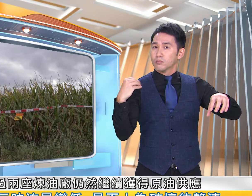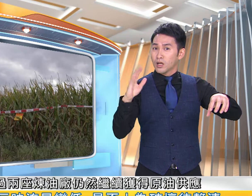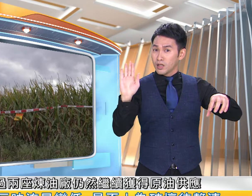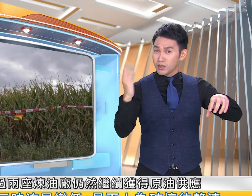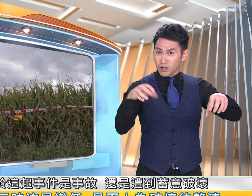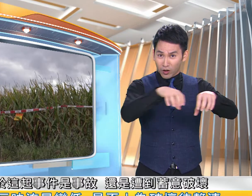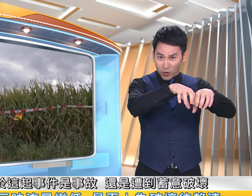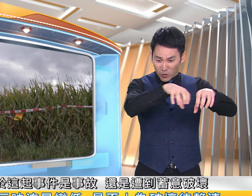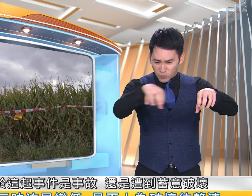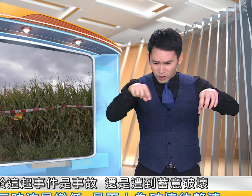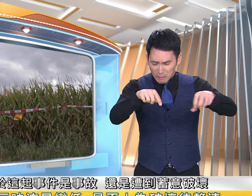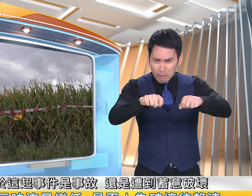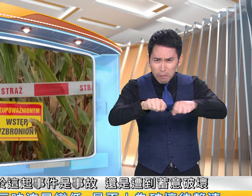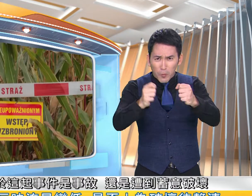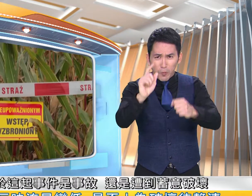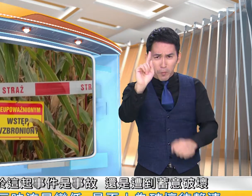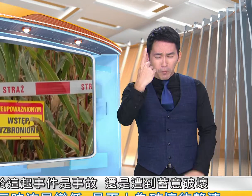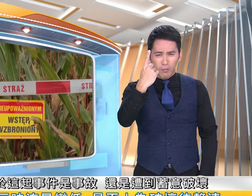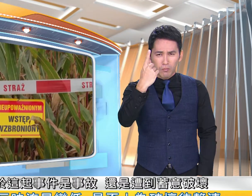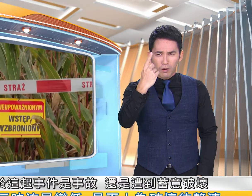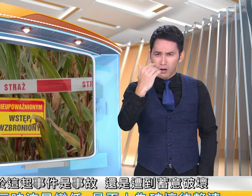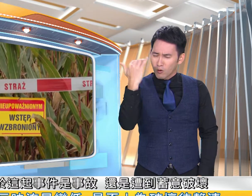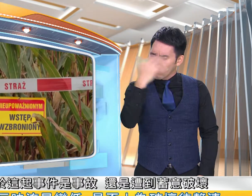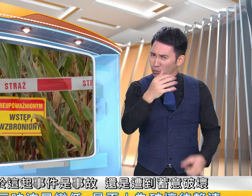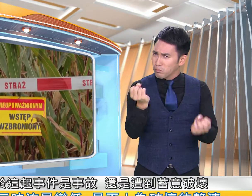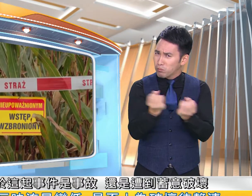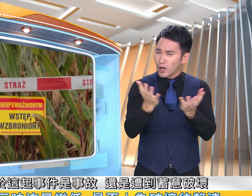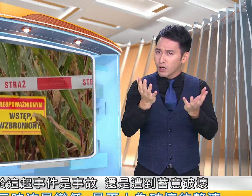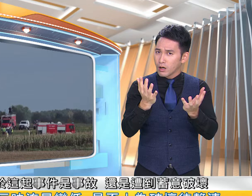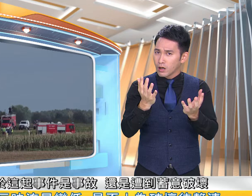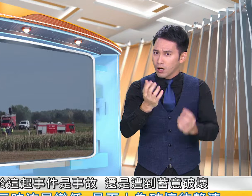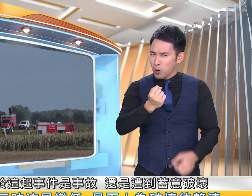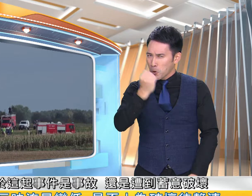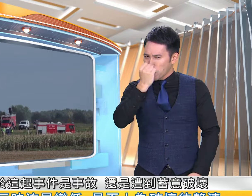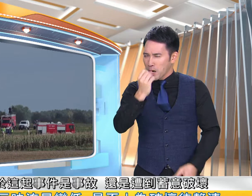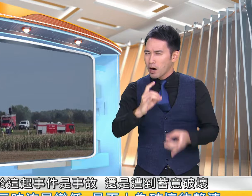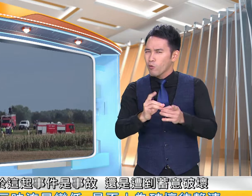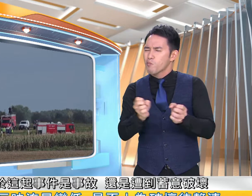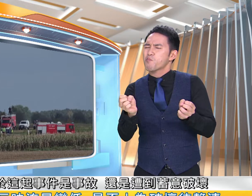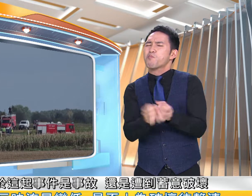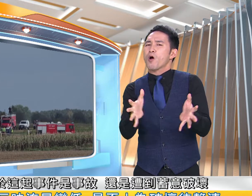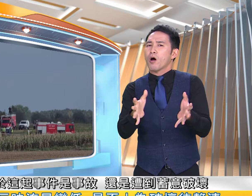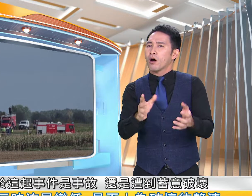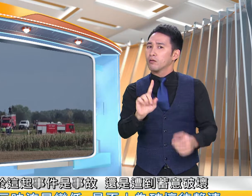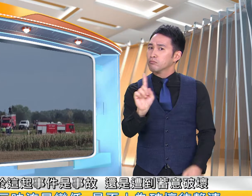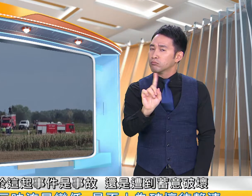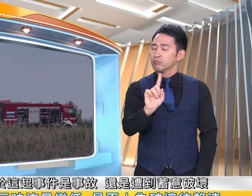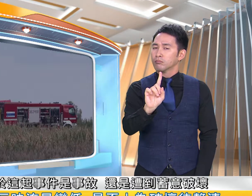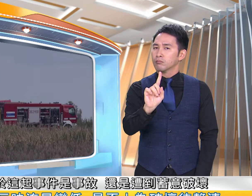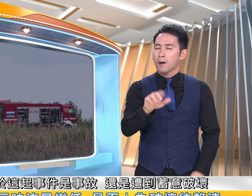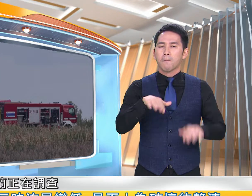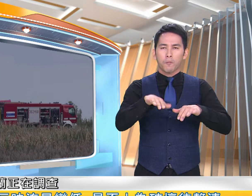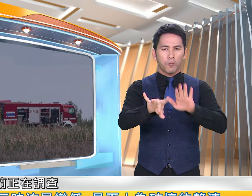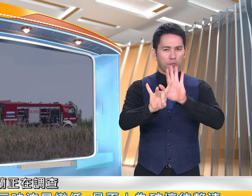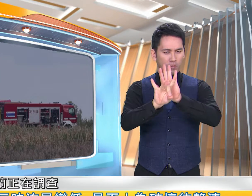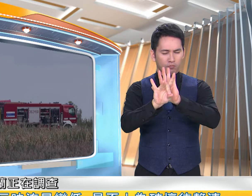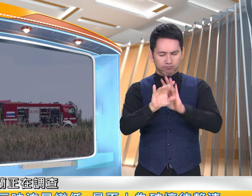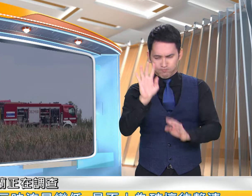而至于这起事件是事故还是遭到了蓄意破坏，波兰正在调